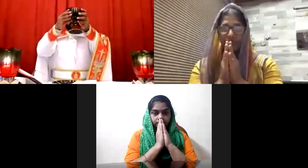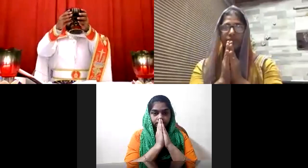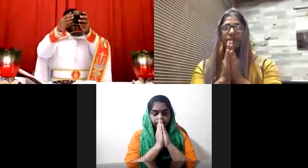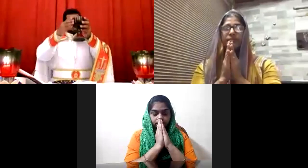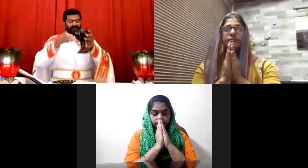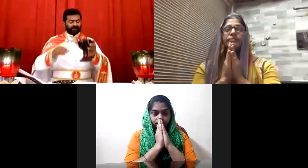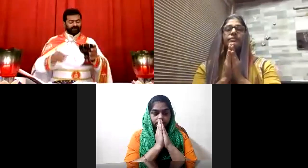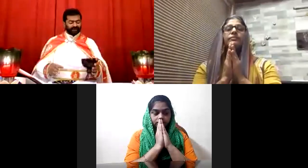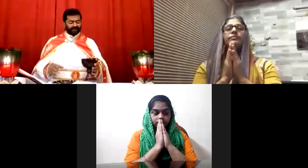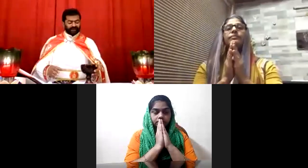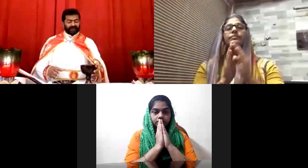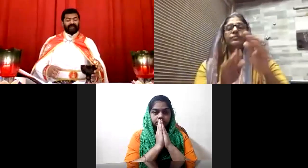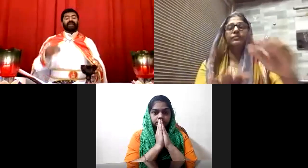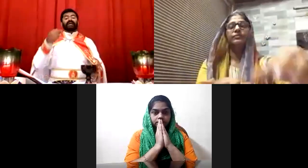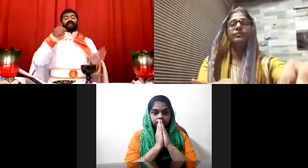ആമേൻ.